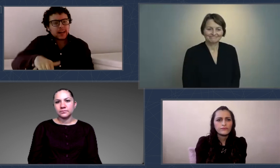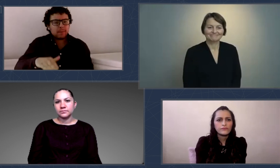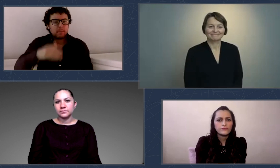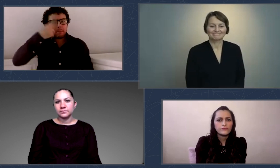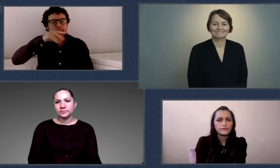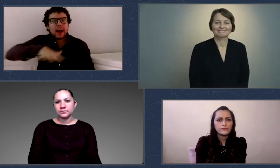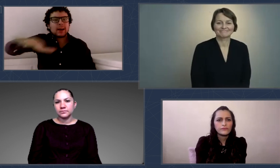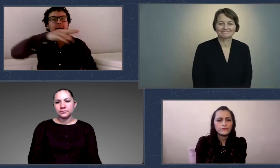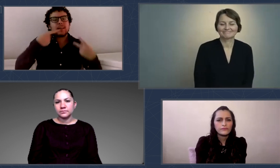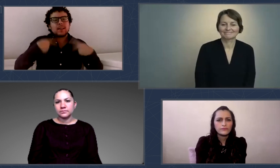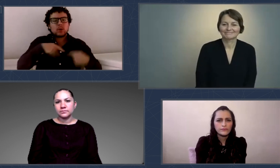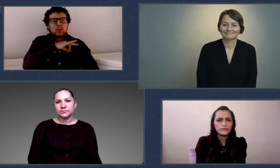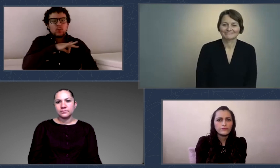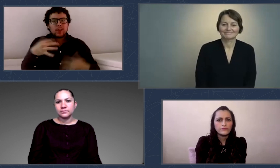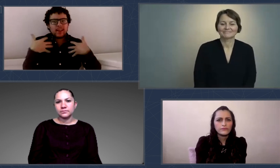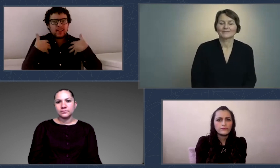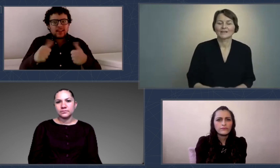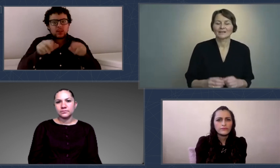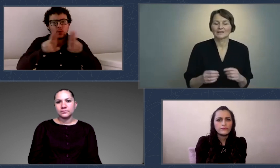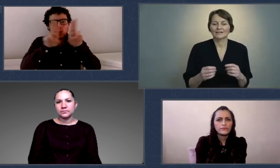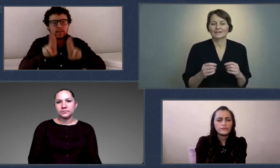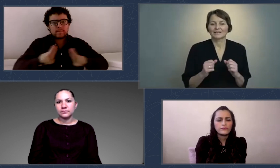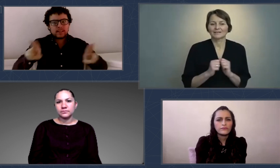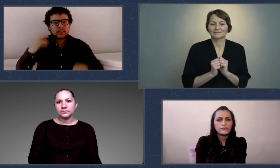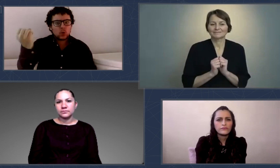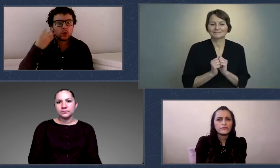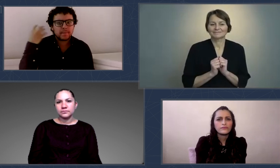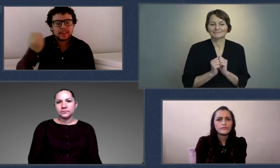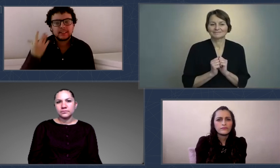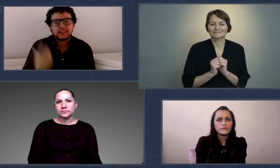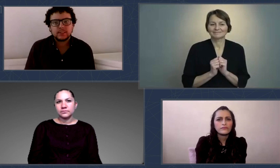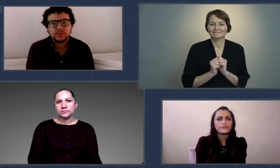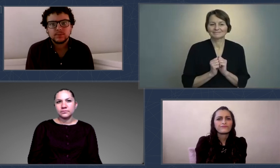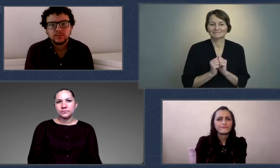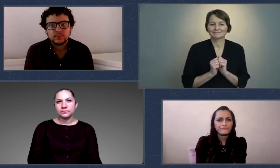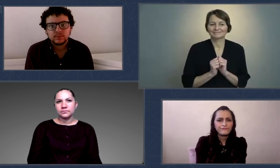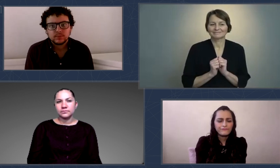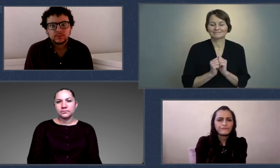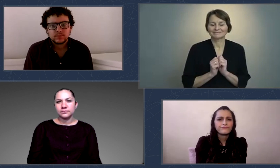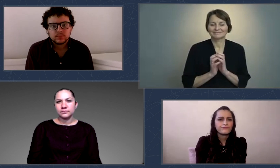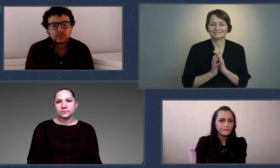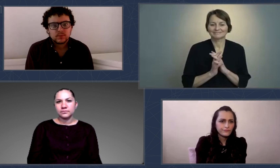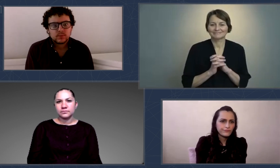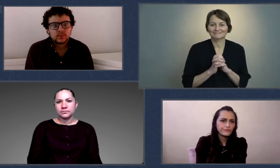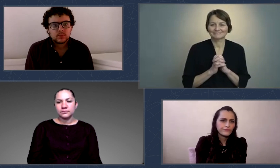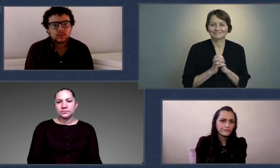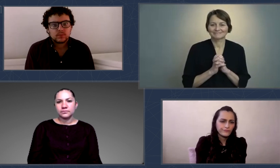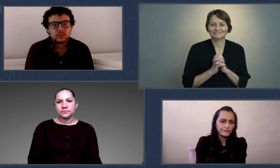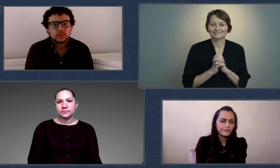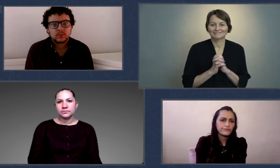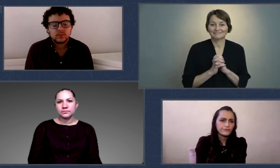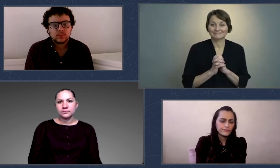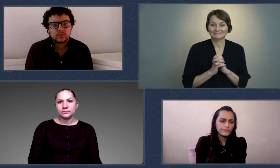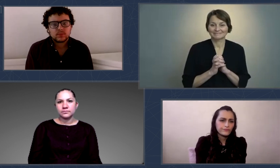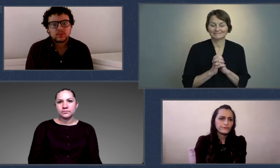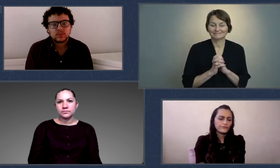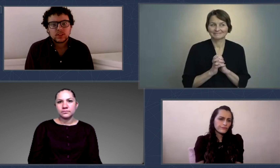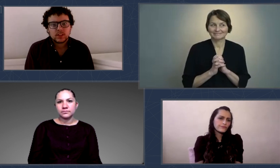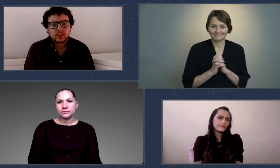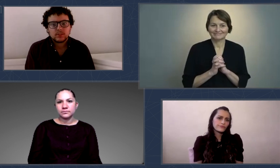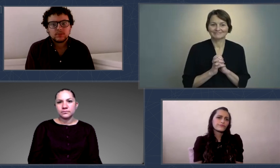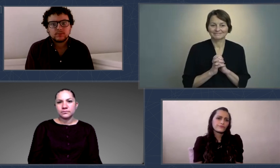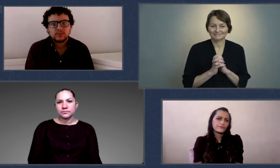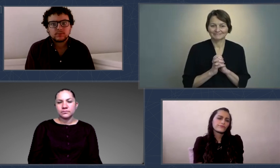mal? ¿Ya hay alguna especie de certificación al respecto de las señas internacionales? Sobre todo pensando en que sea inteligible en todas